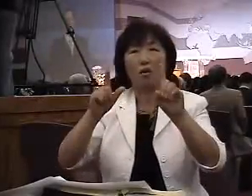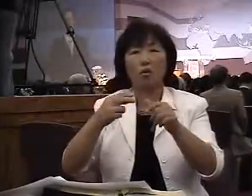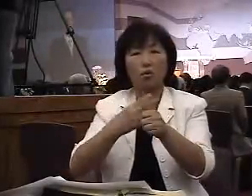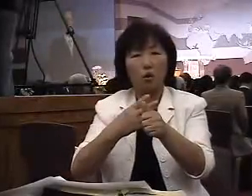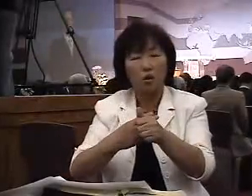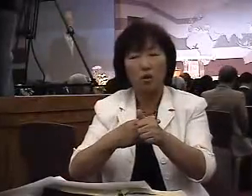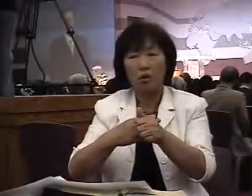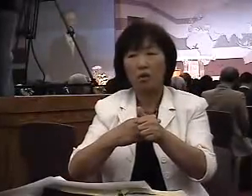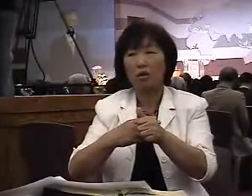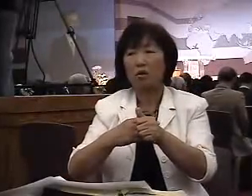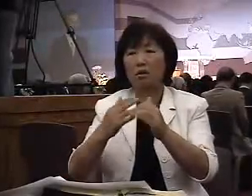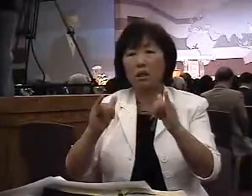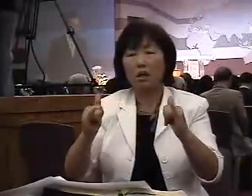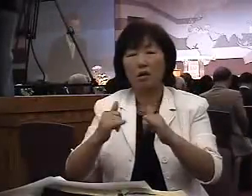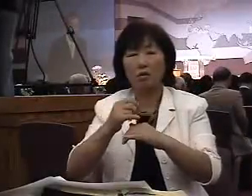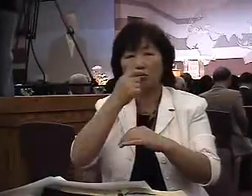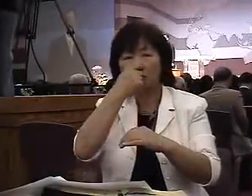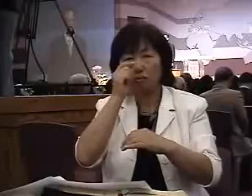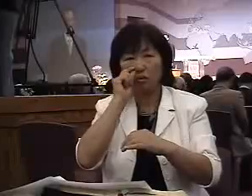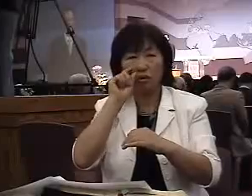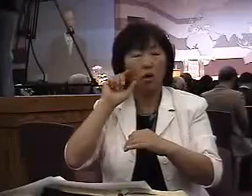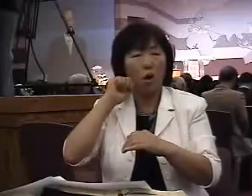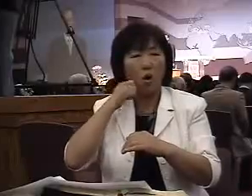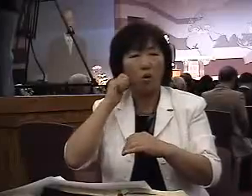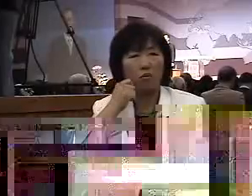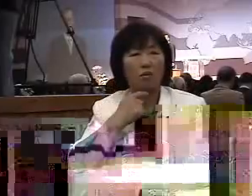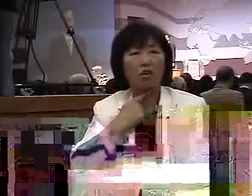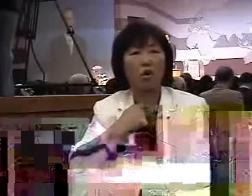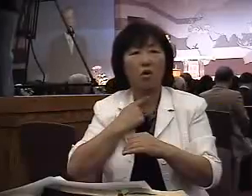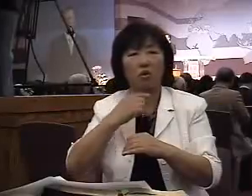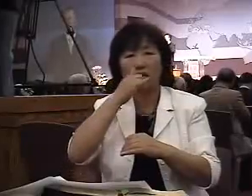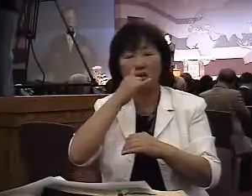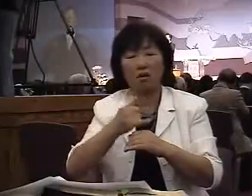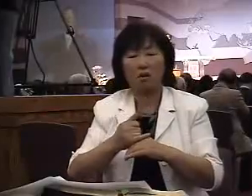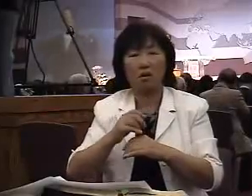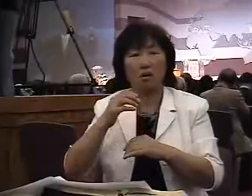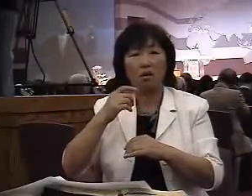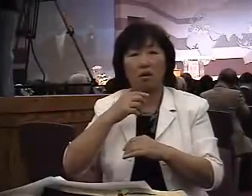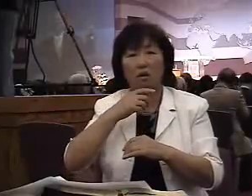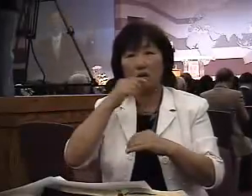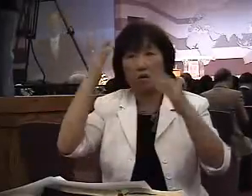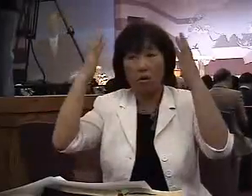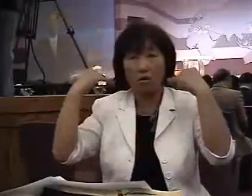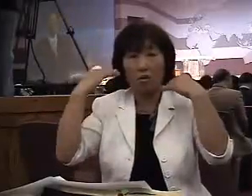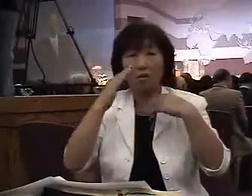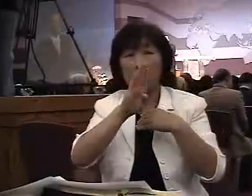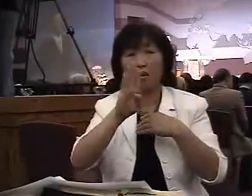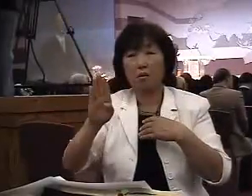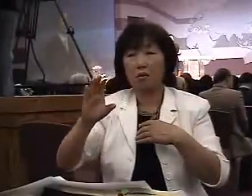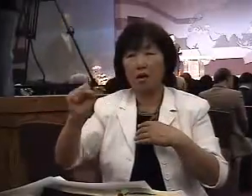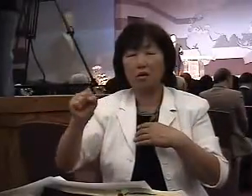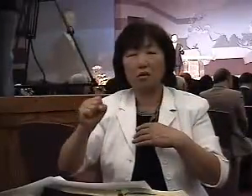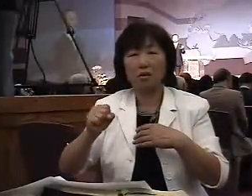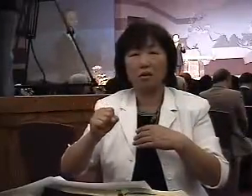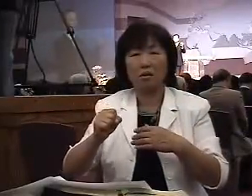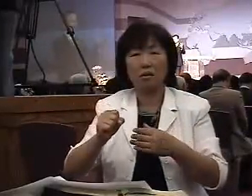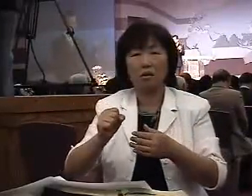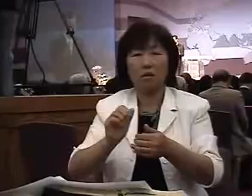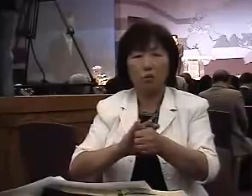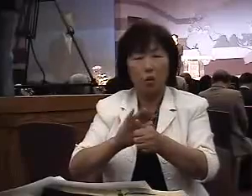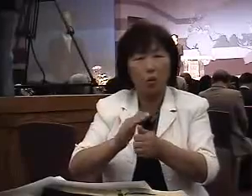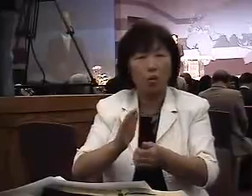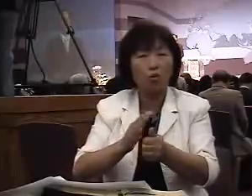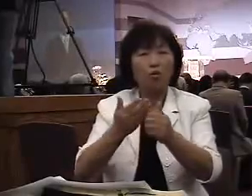부족해서 어려움을 겪는 것입니까? 왜 여름 성경학교 BBS 할 때마다 방언티어리